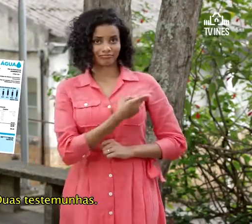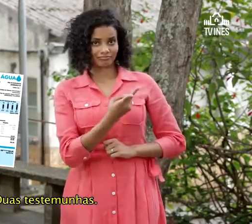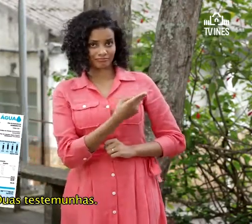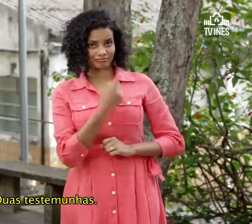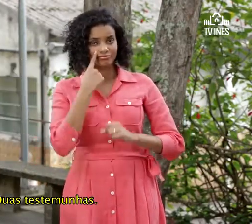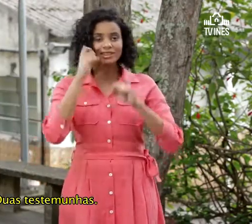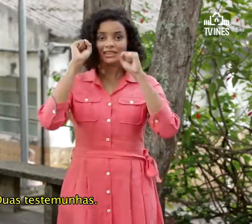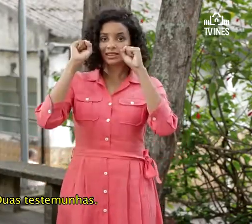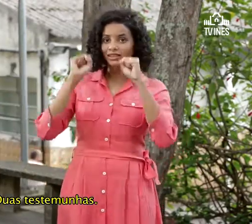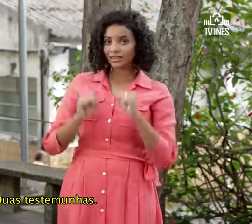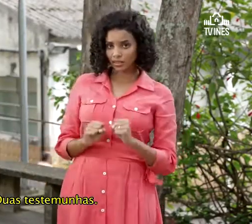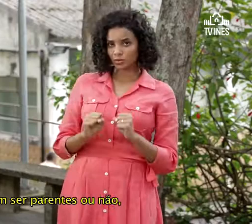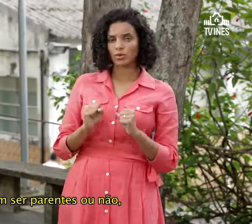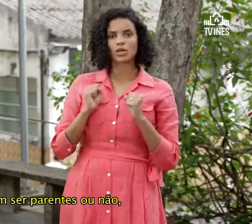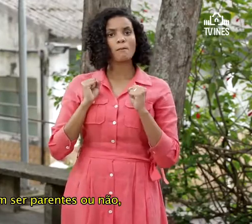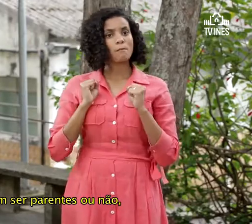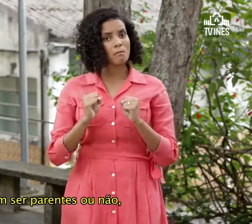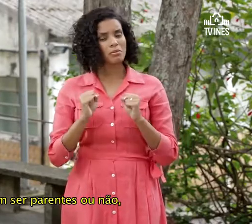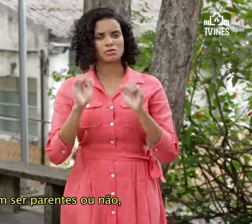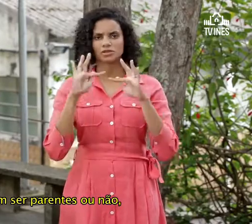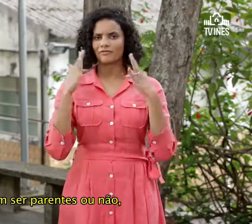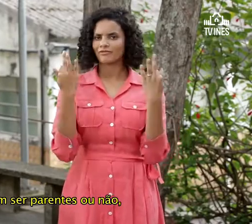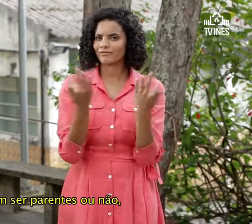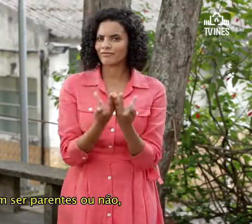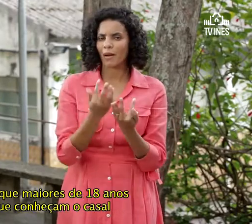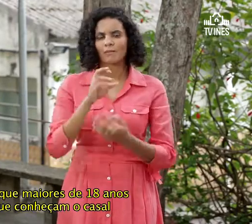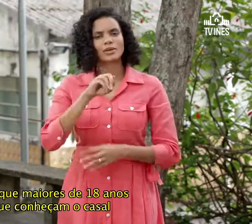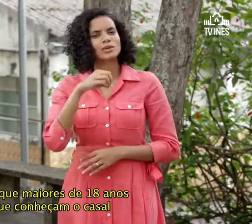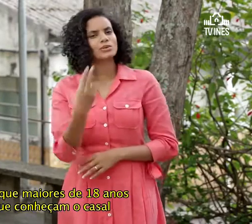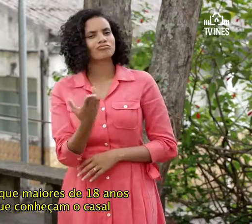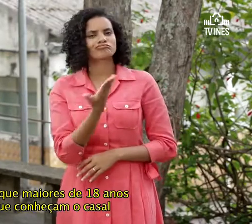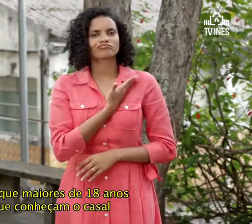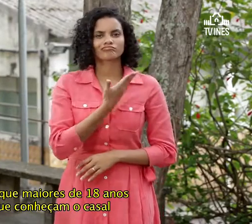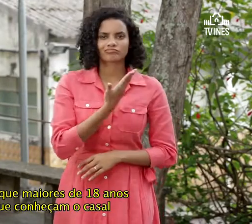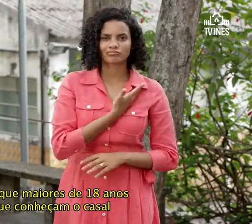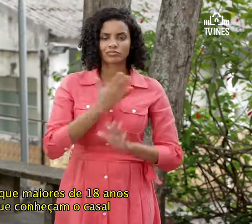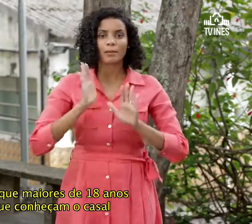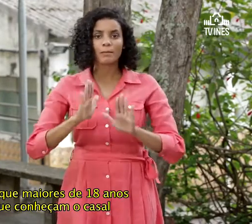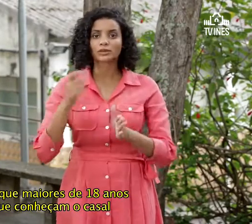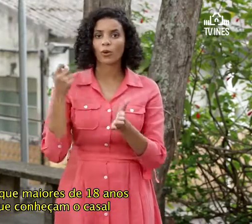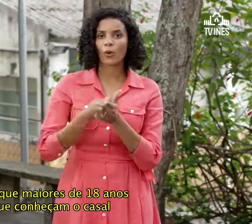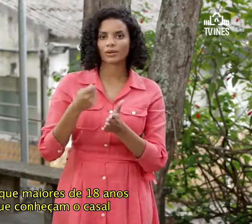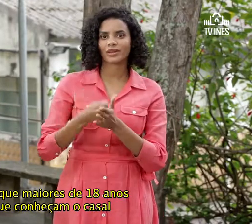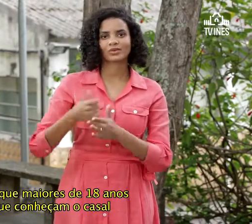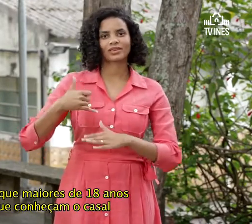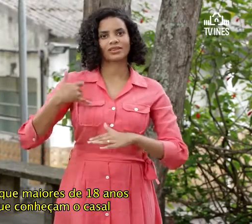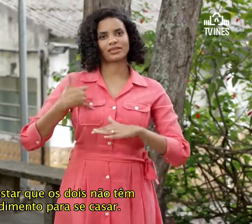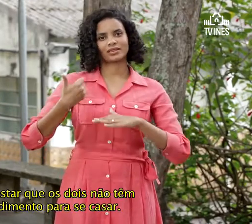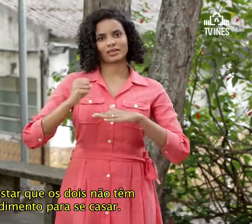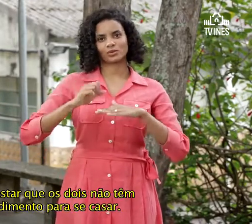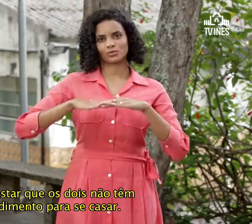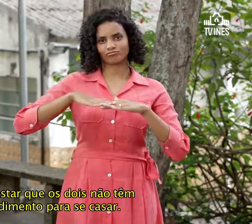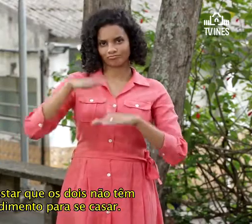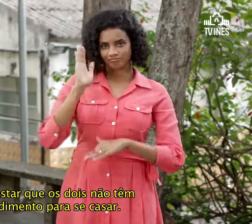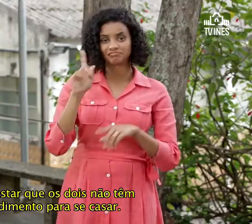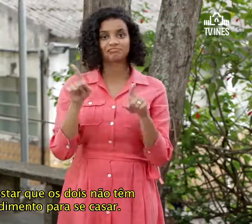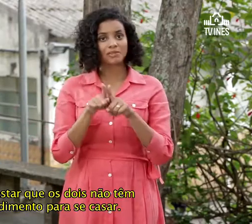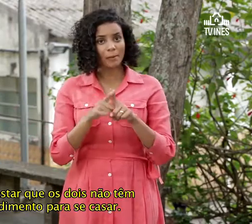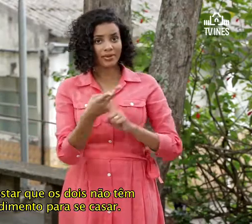duas testemunhas. Podem ser parentes ou não desde que maiores de 18 anos e que conheçam o casal para atestar que os dois